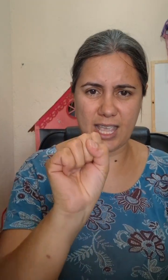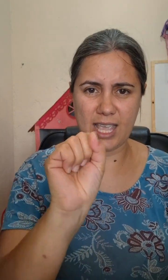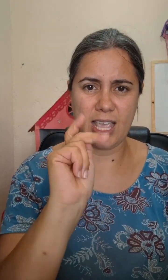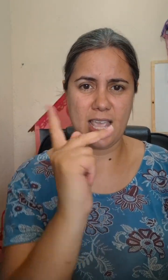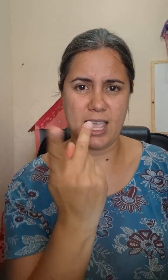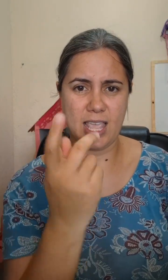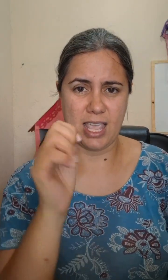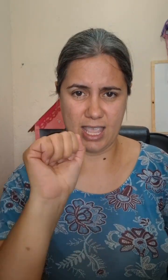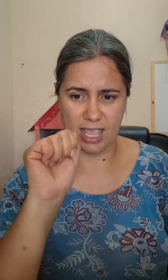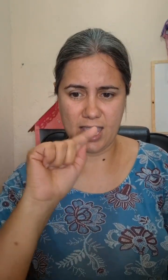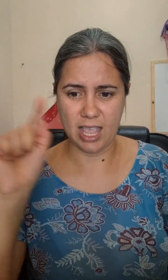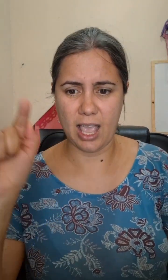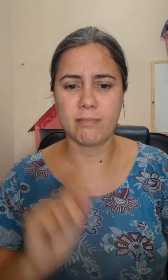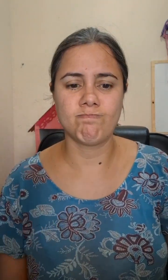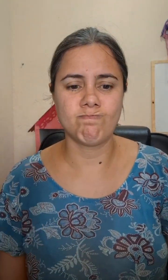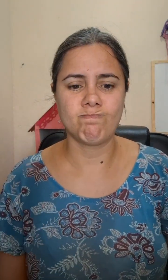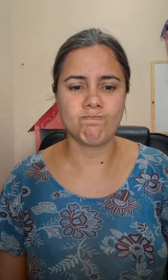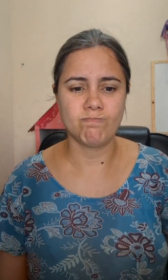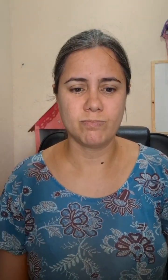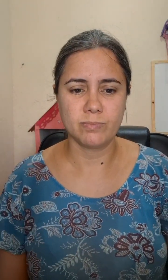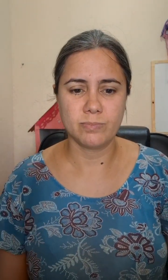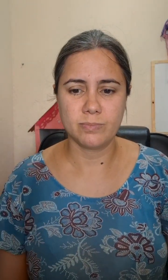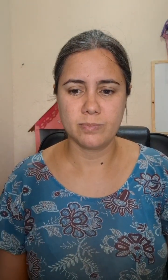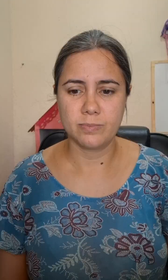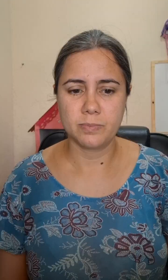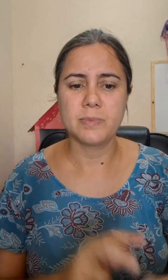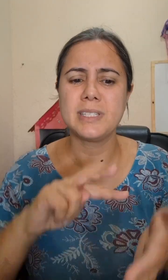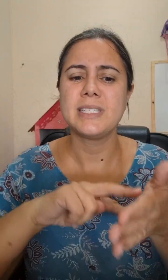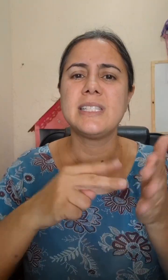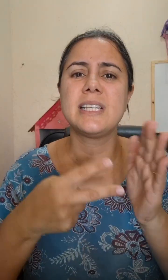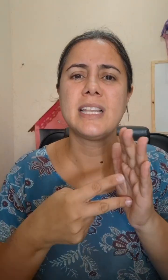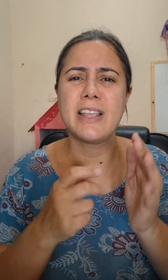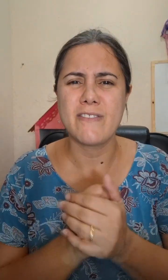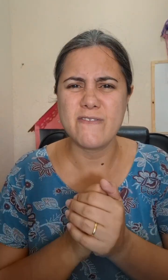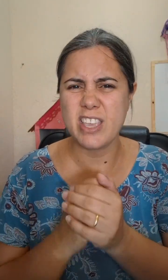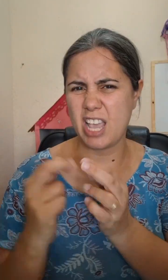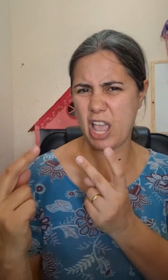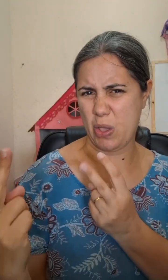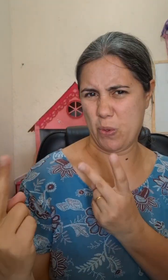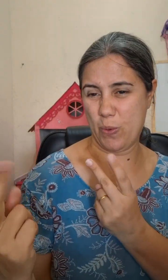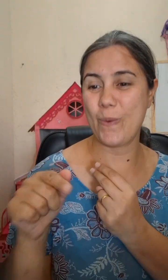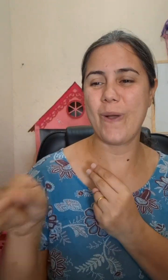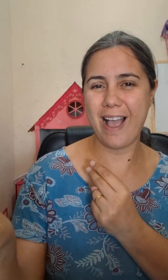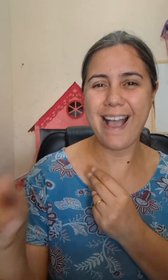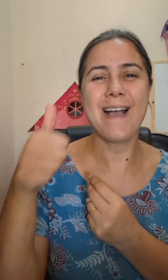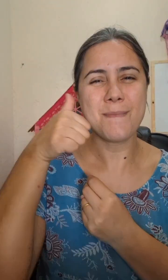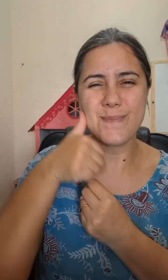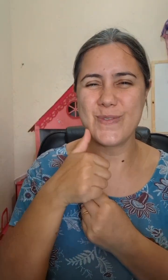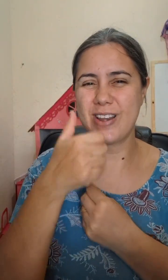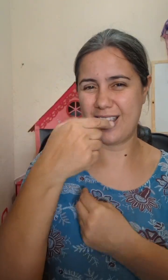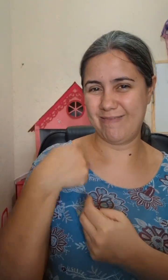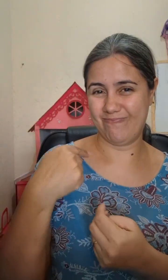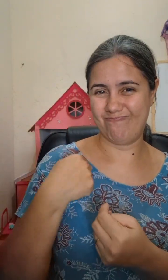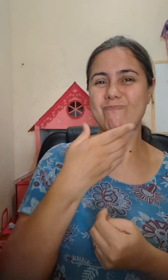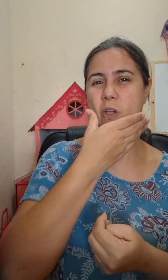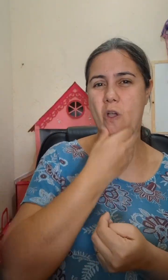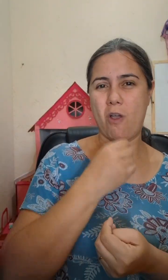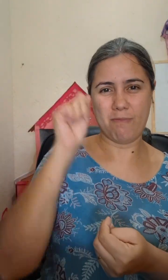uma identidade sexual, identidade que os dois são idôneos,